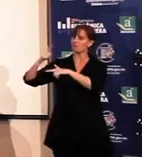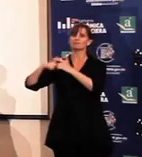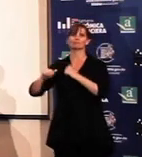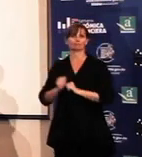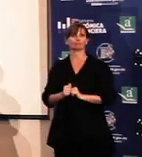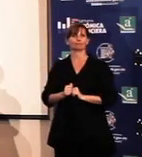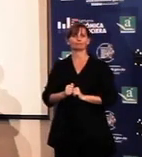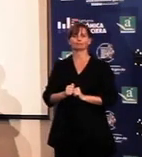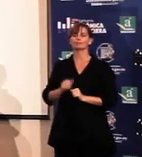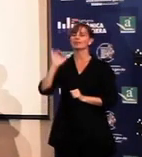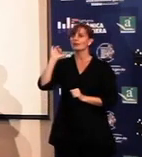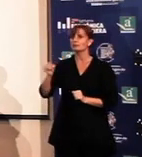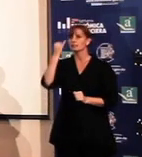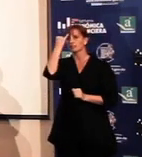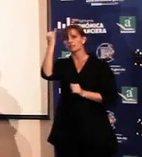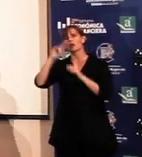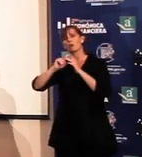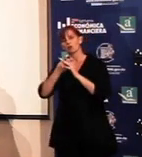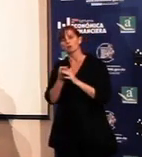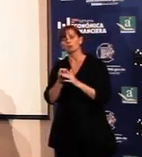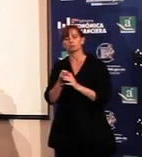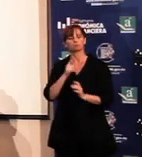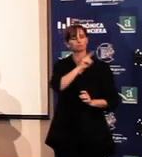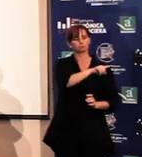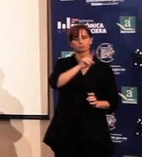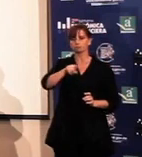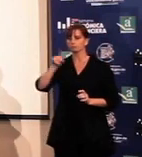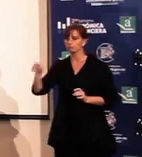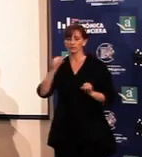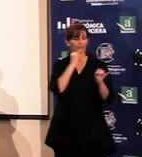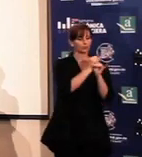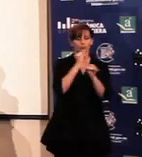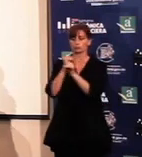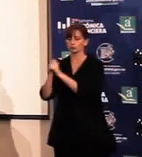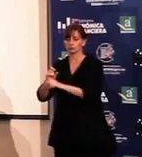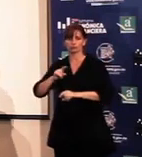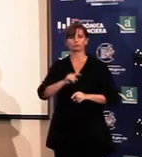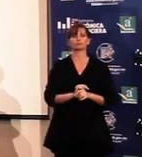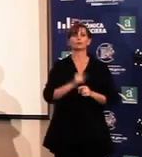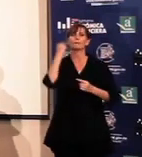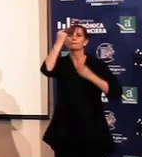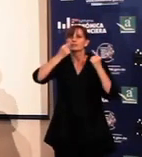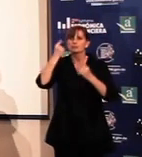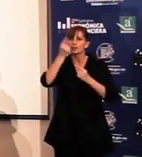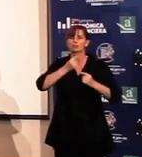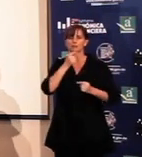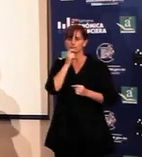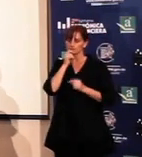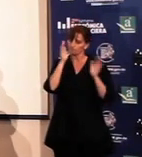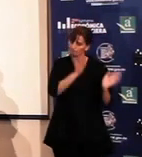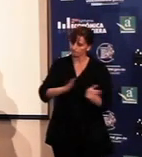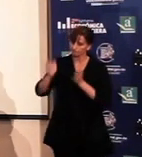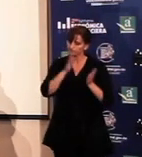comenzó por ahí nos acercamos a ambas instituciones comenzamos a promover internamente y hacer la